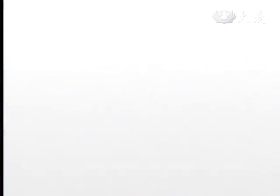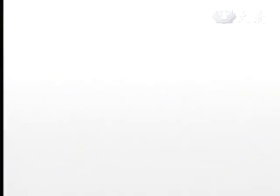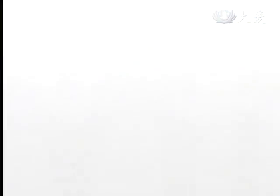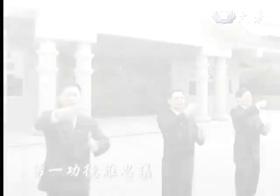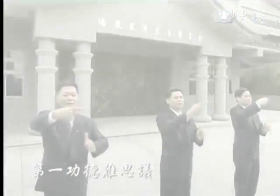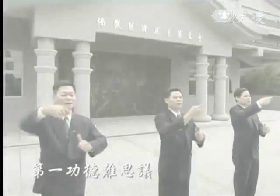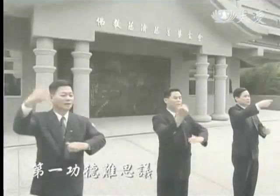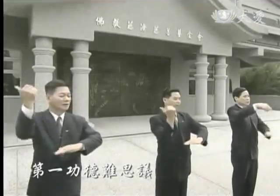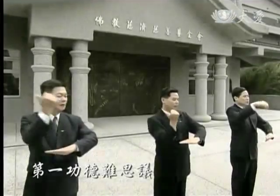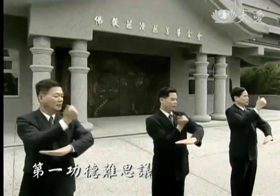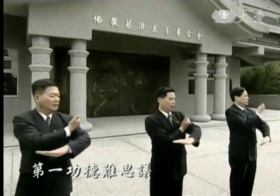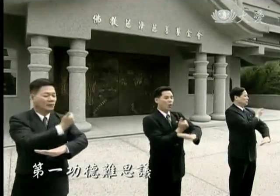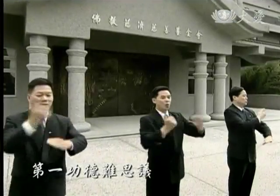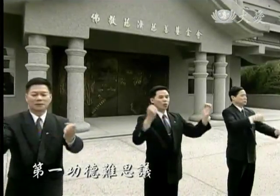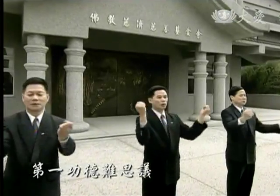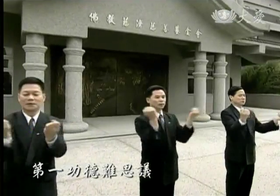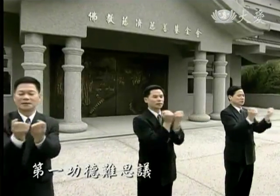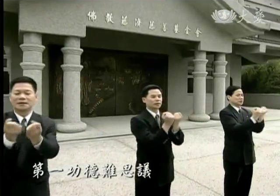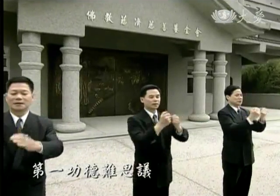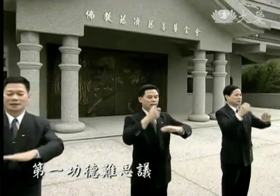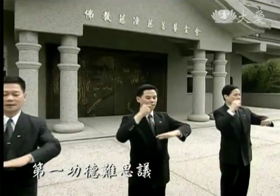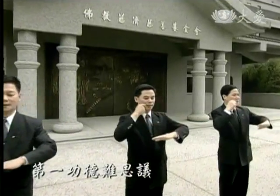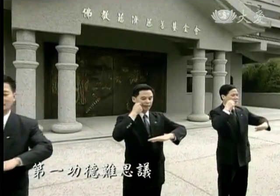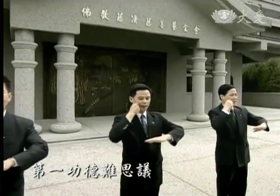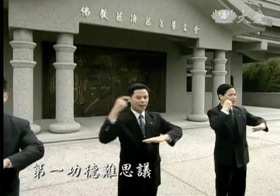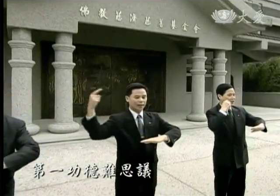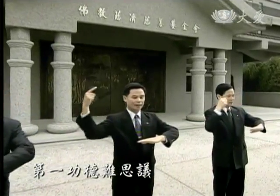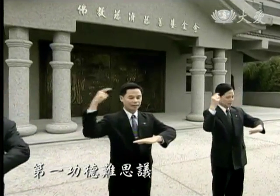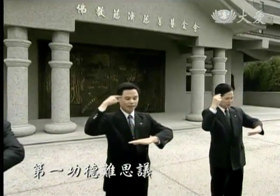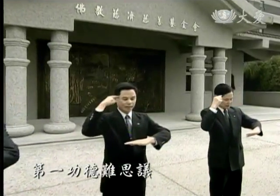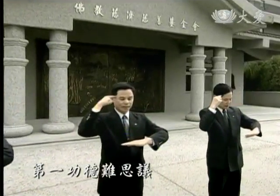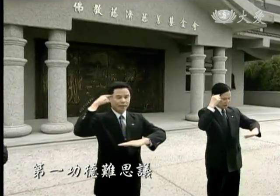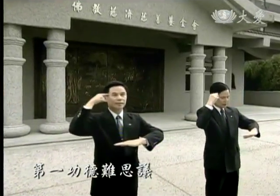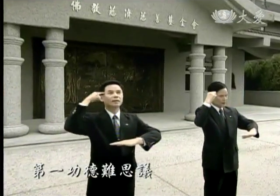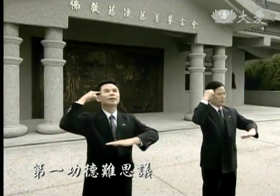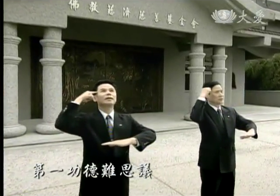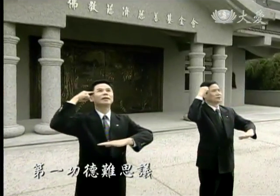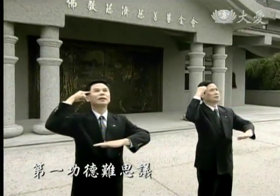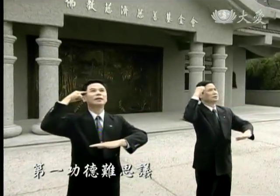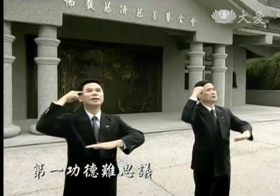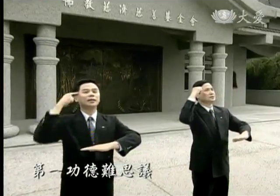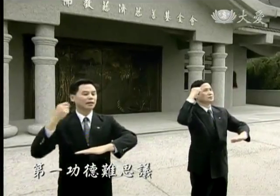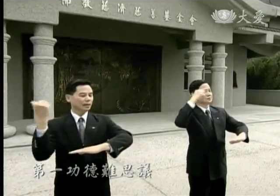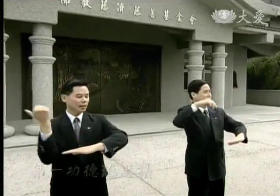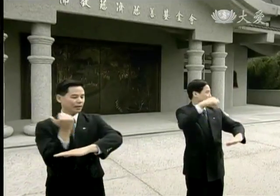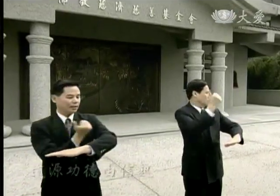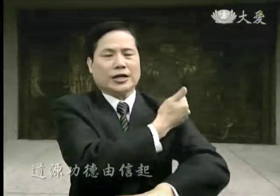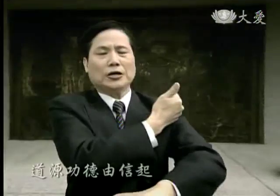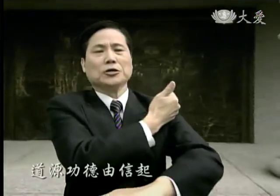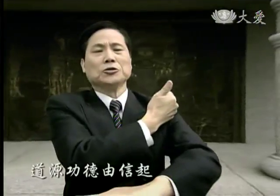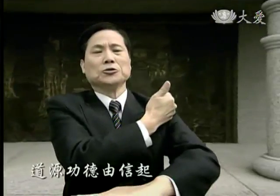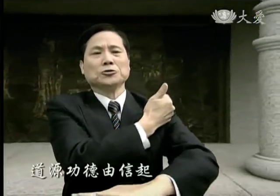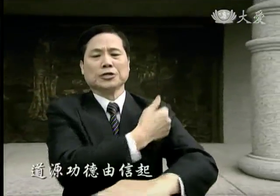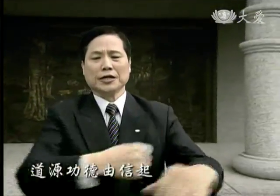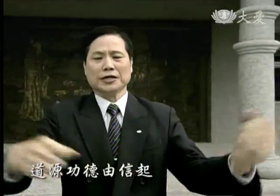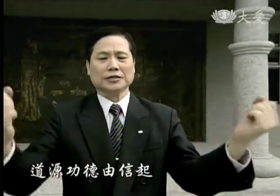第一功德难思议，道